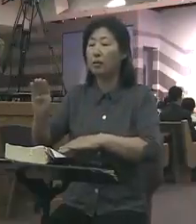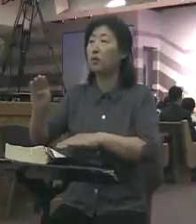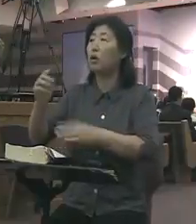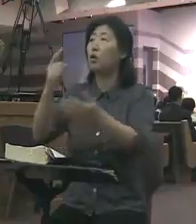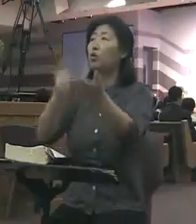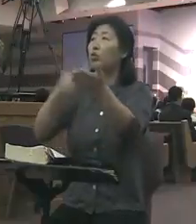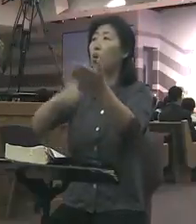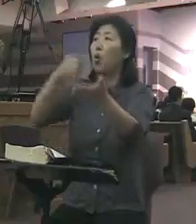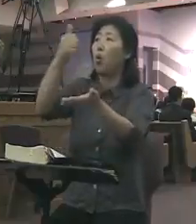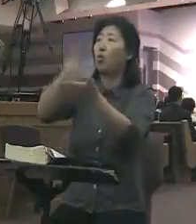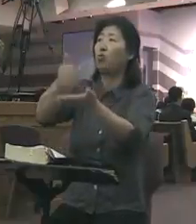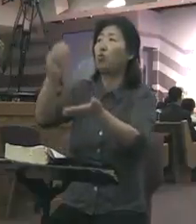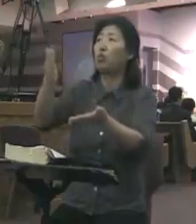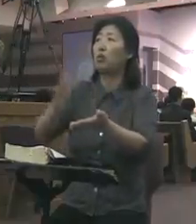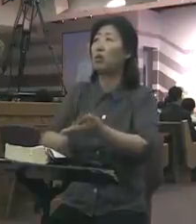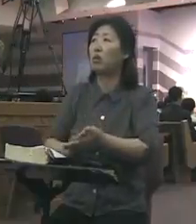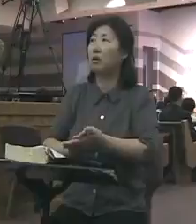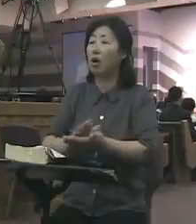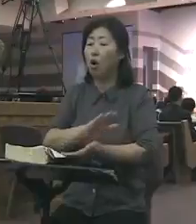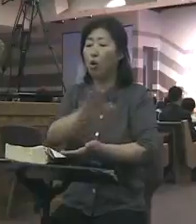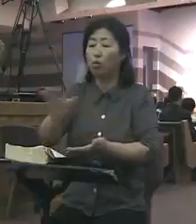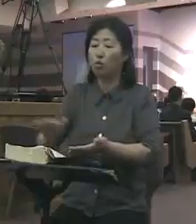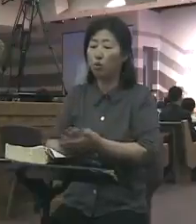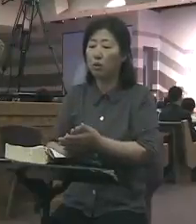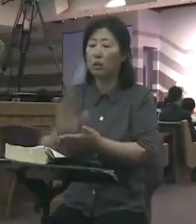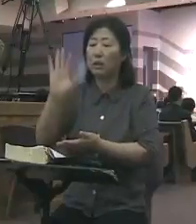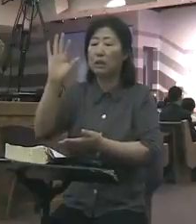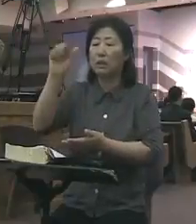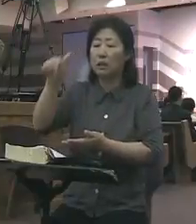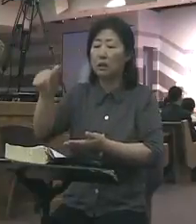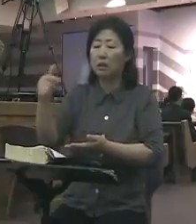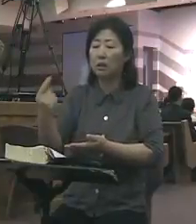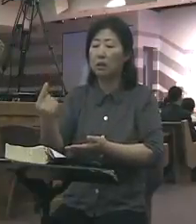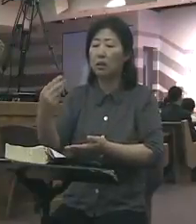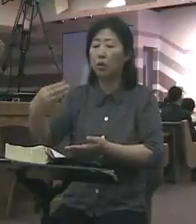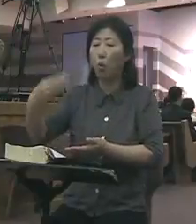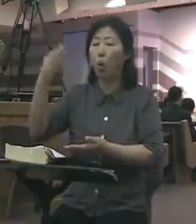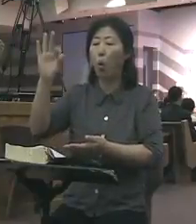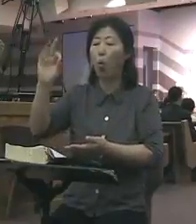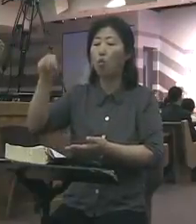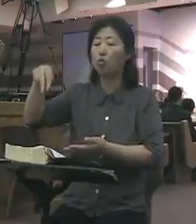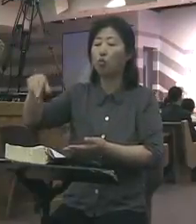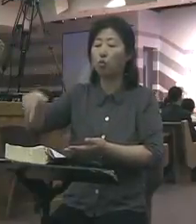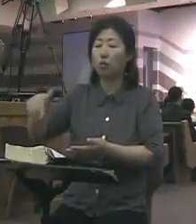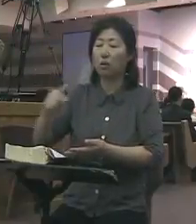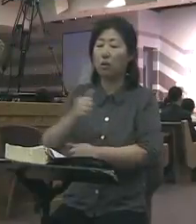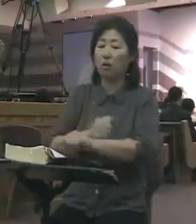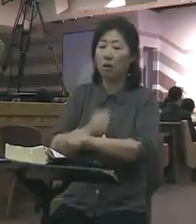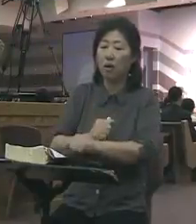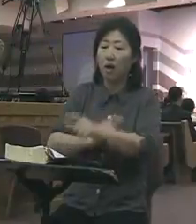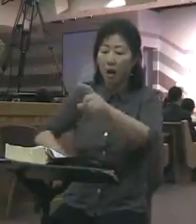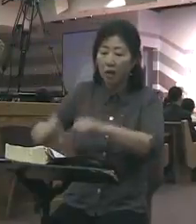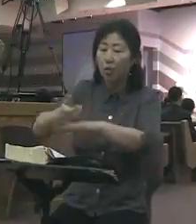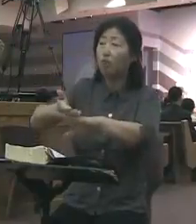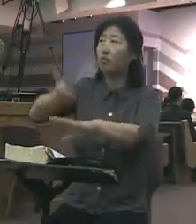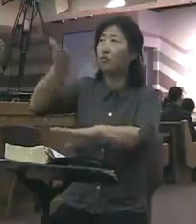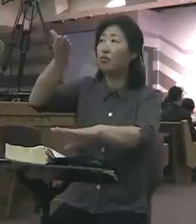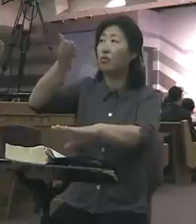합니까? 우리는 골육입니다. We are brothers. 더 이상 서로 의심하거나 두려워